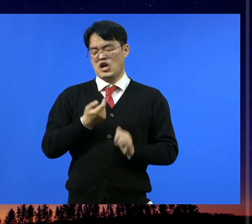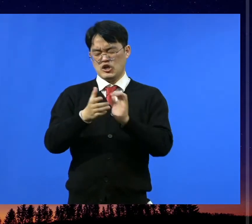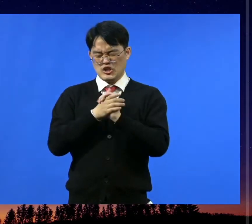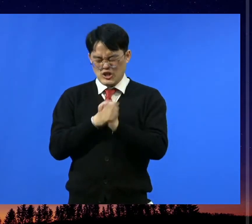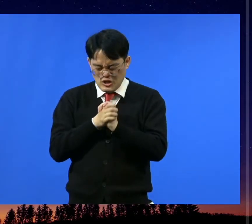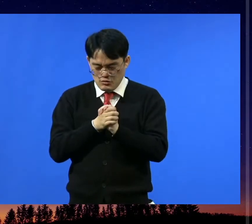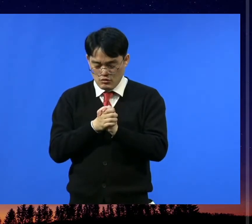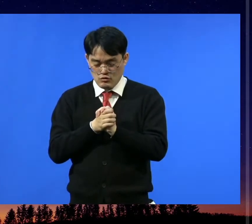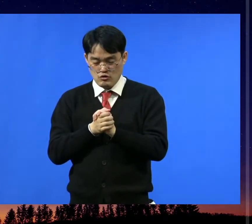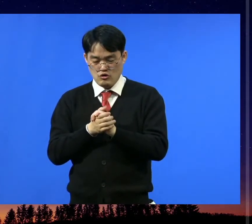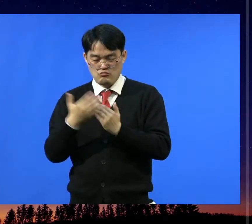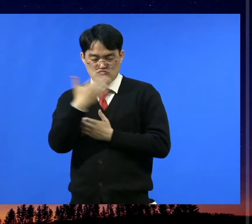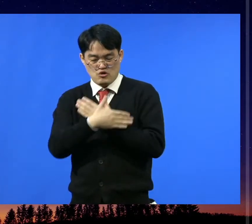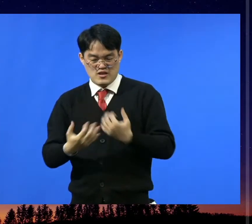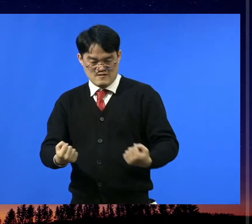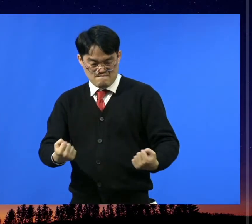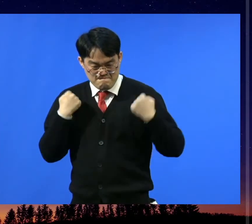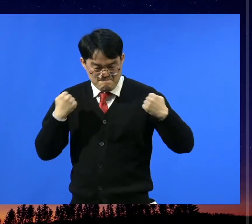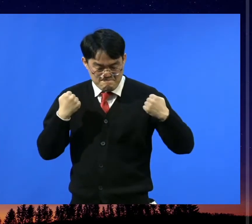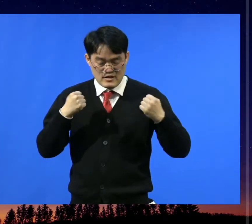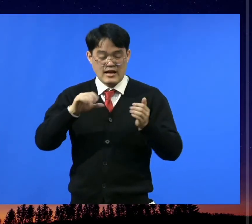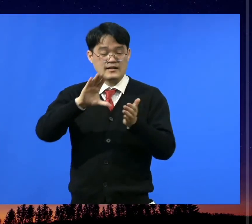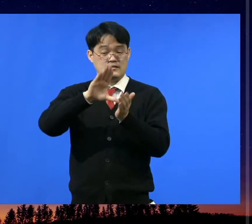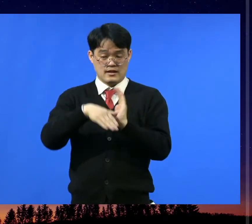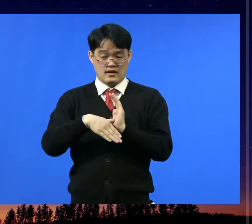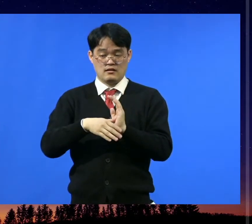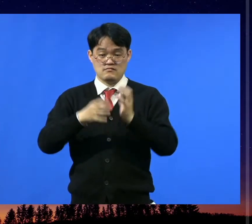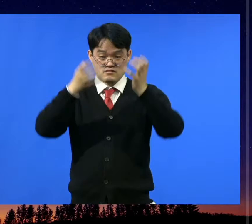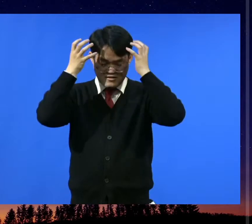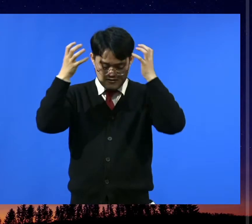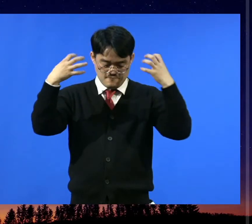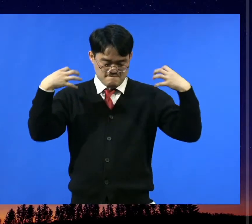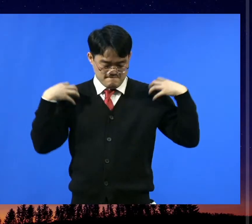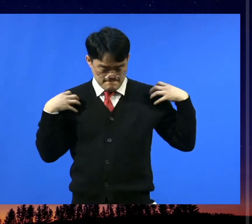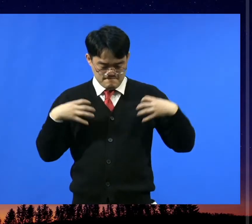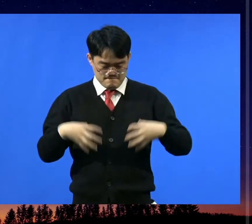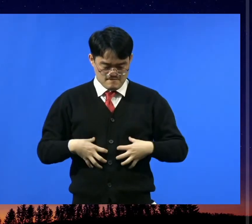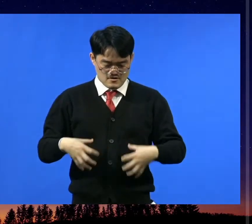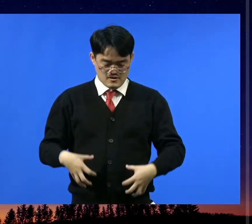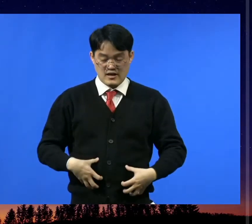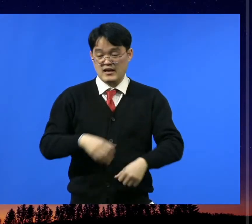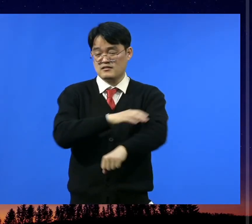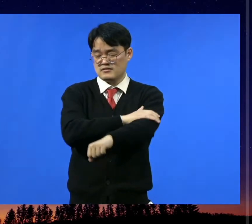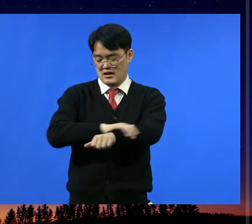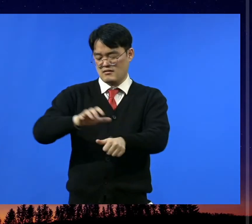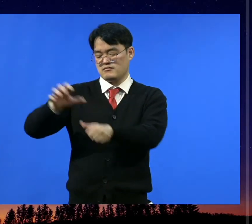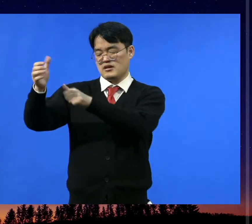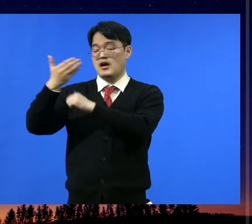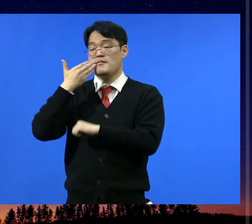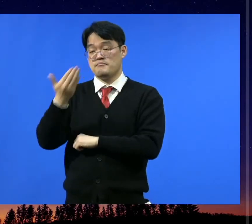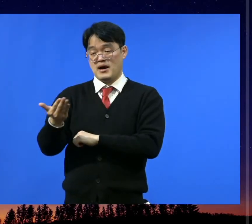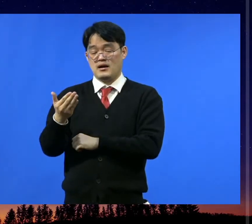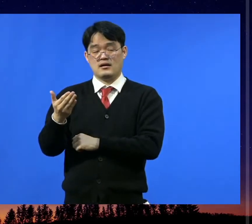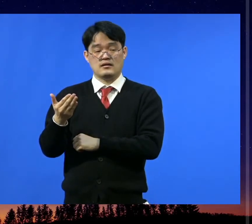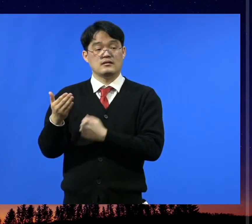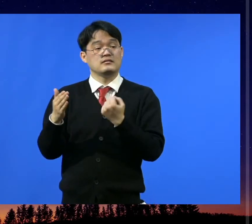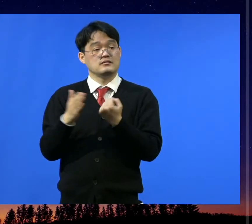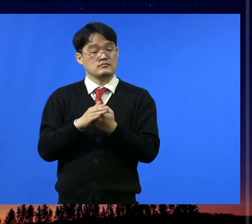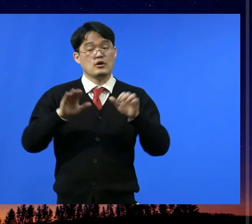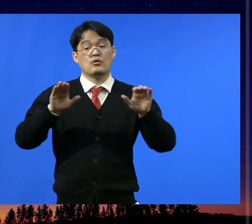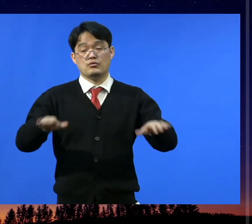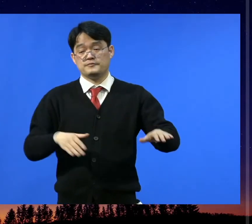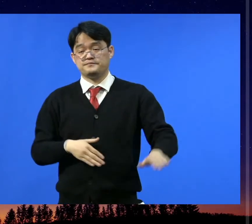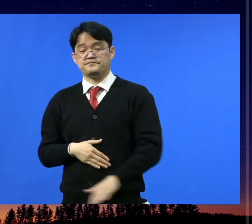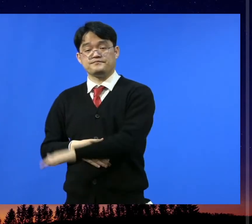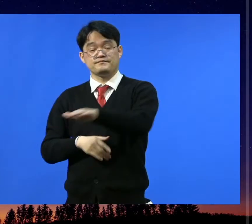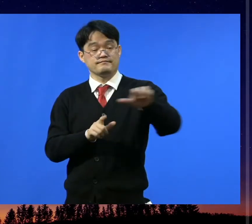모든 그 전신갑주가 유용하게 쓰여진다는 거예요. 기도가 키라는 기도. 그래서 오늘 우리의